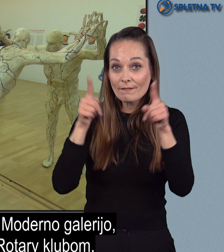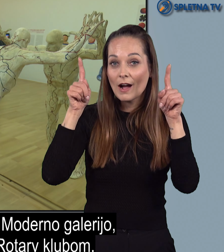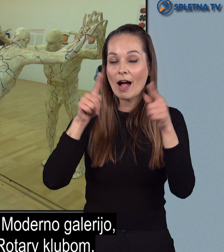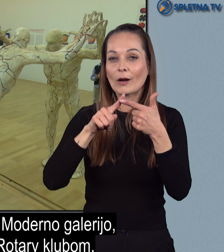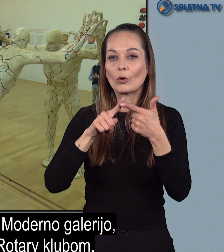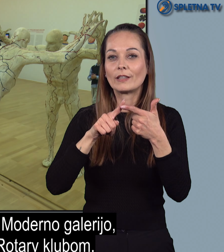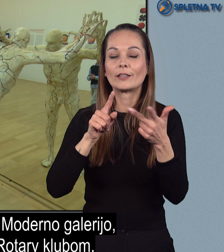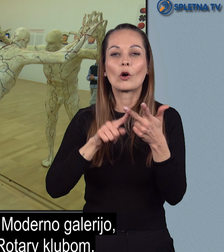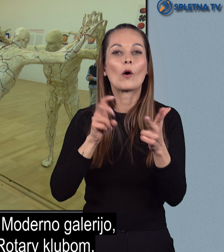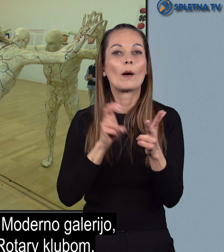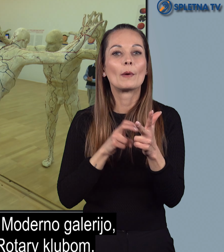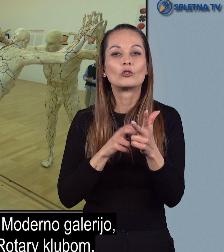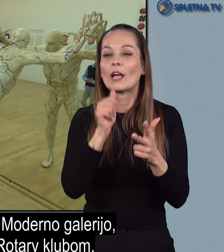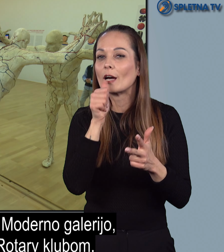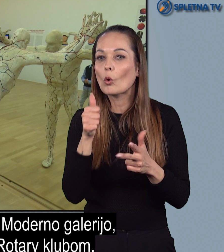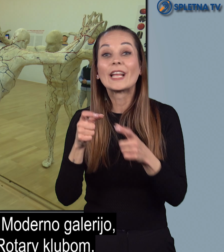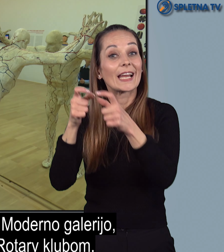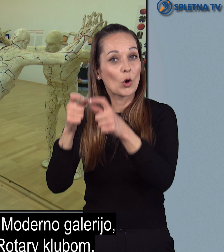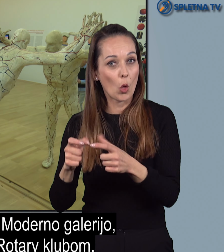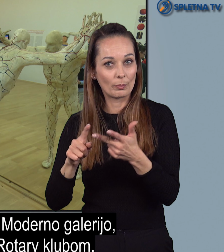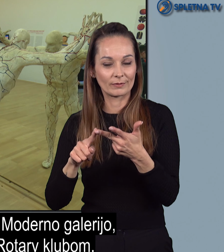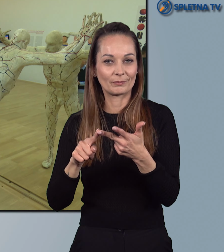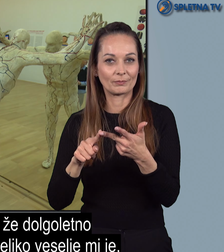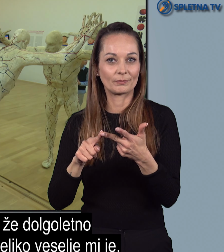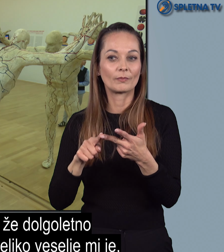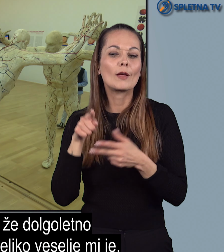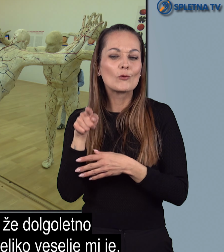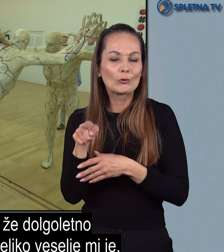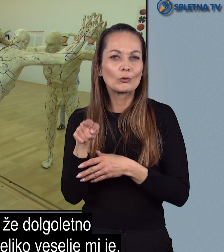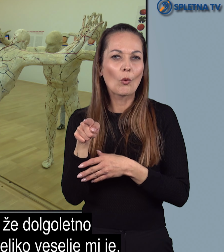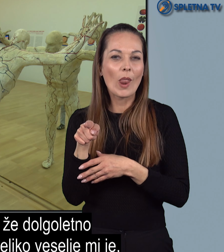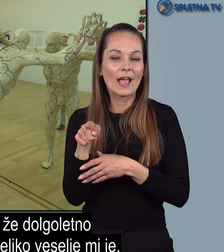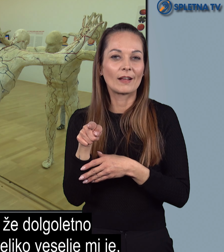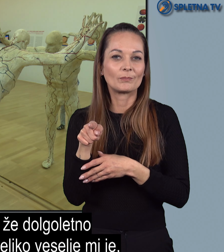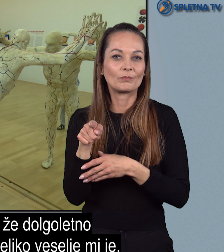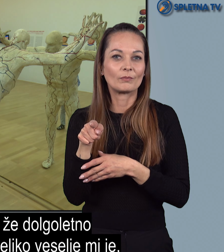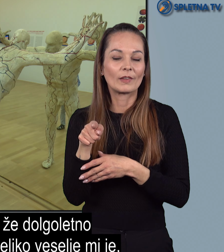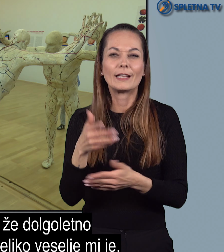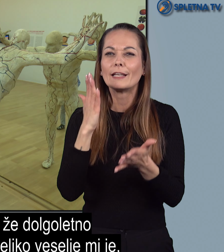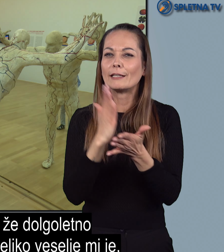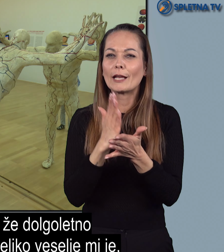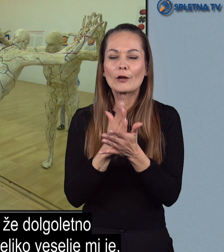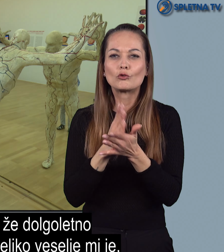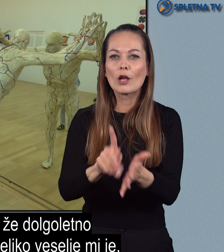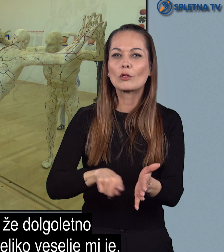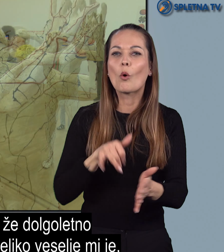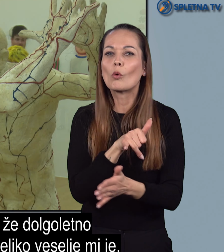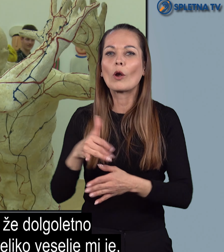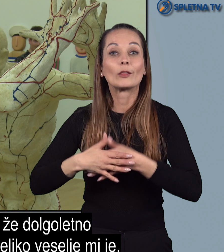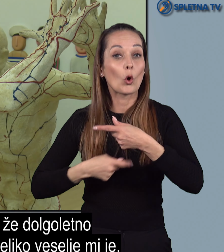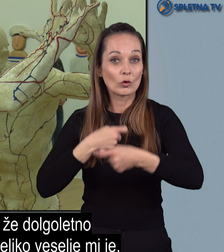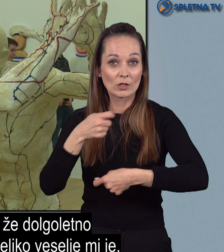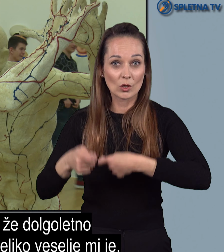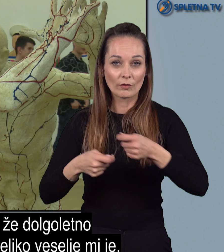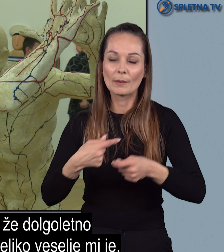fakulteto in pa z Rotary klubom. Tole je v bistvu že kar dolgoletno